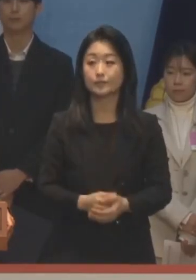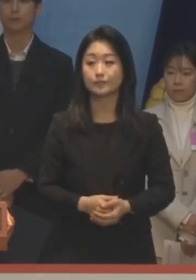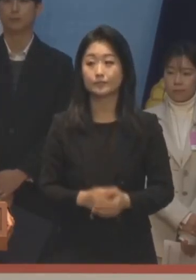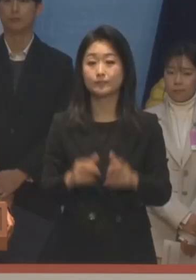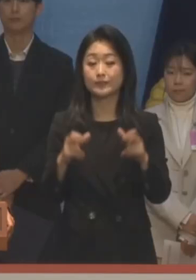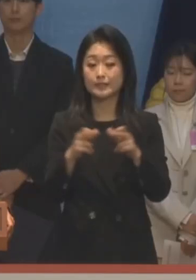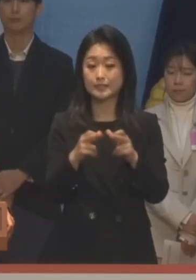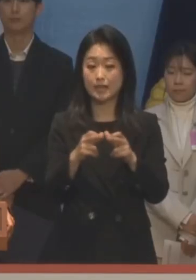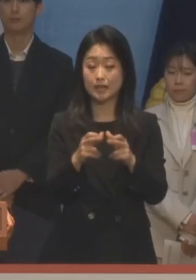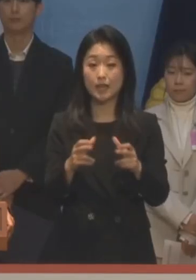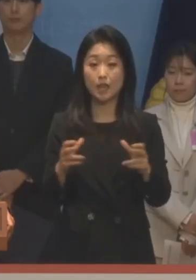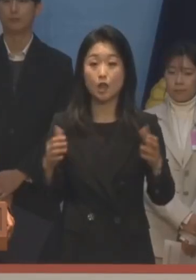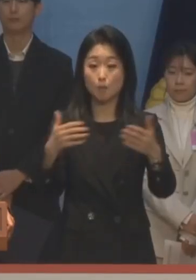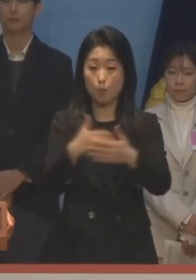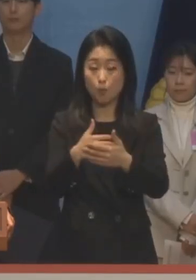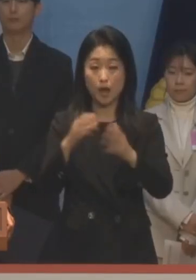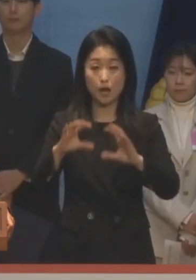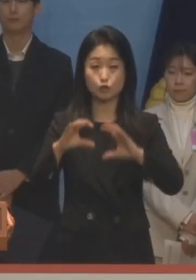장애 포괄